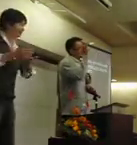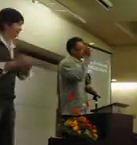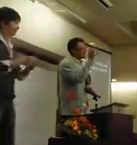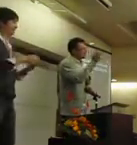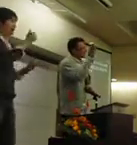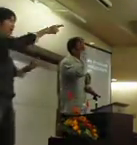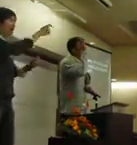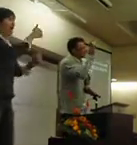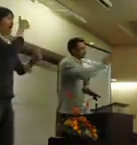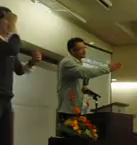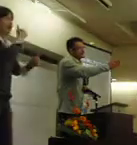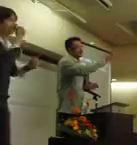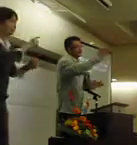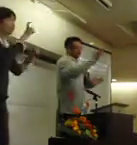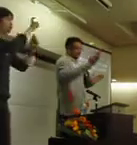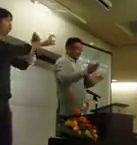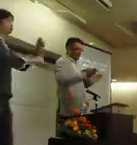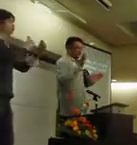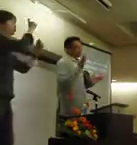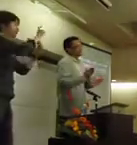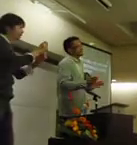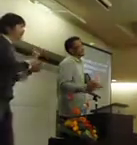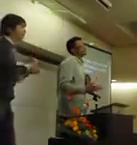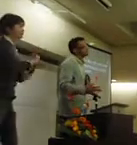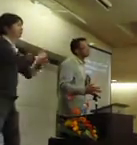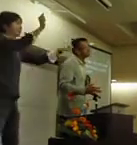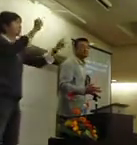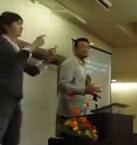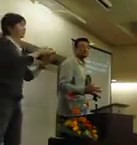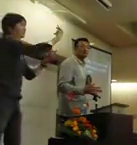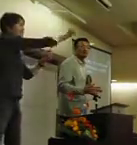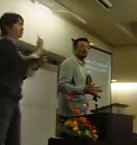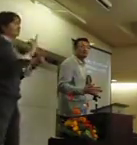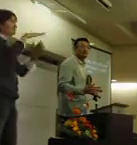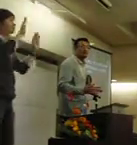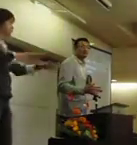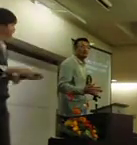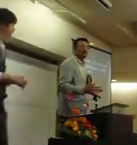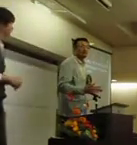その犯人が10年間で出てきました。